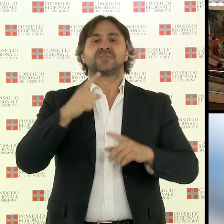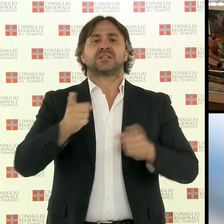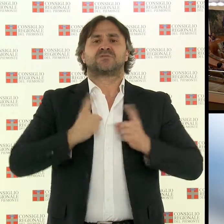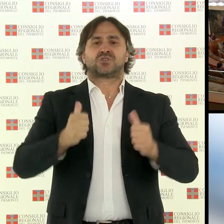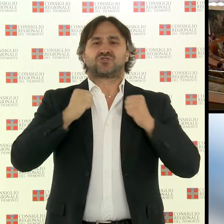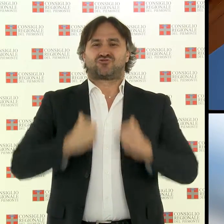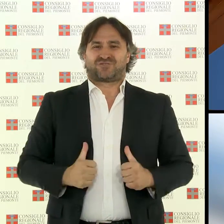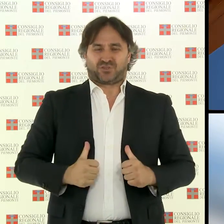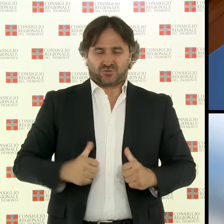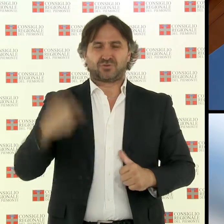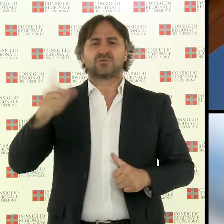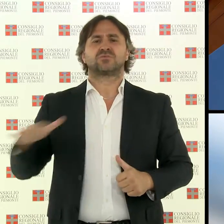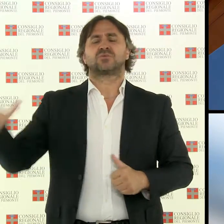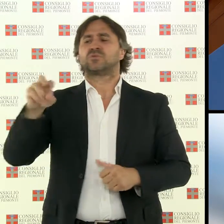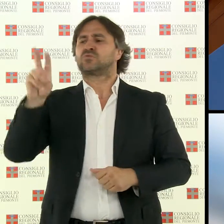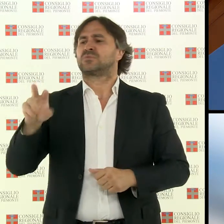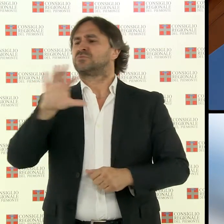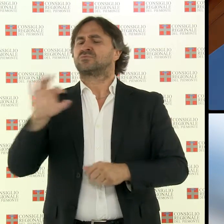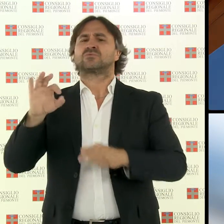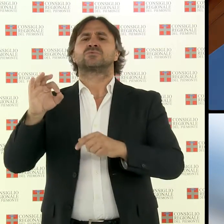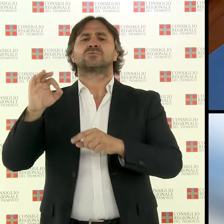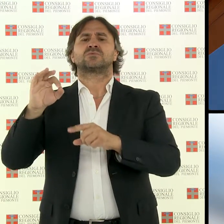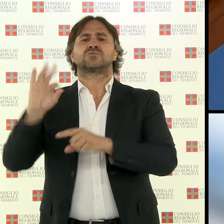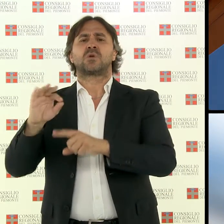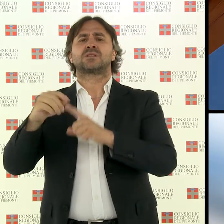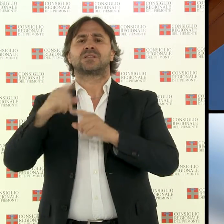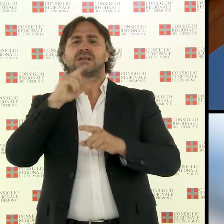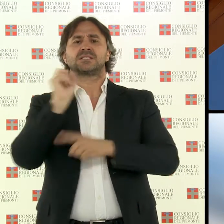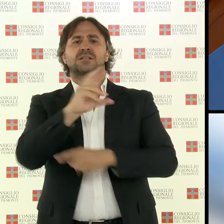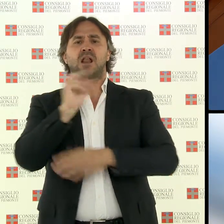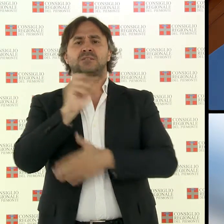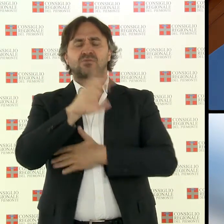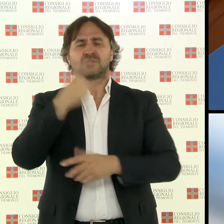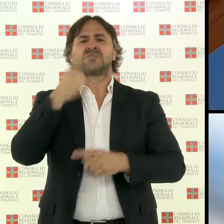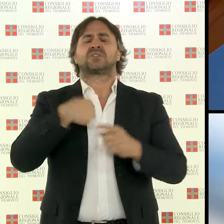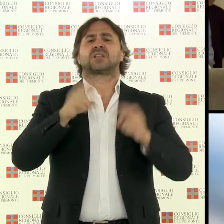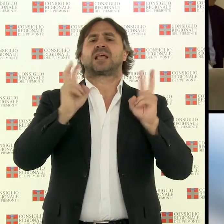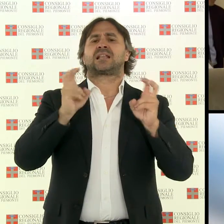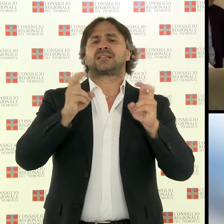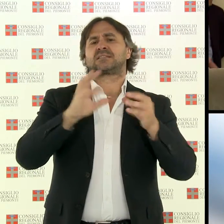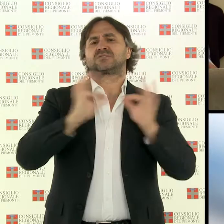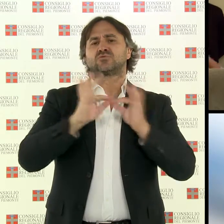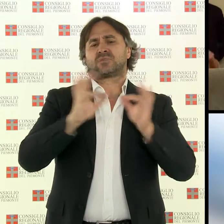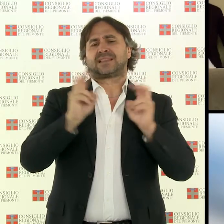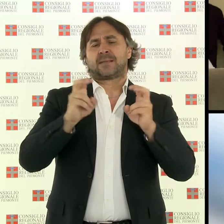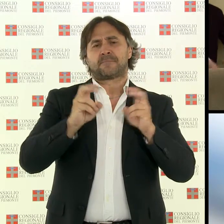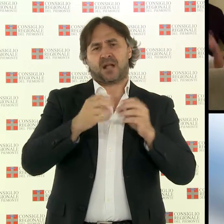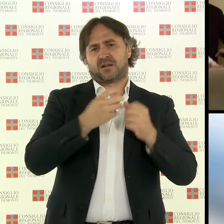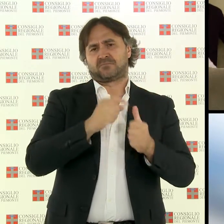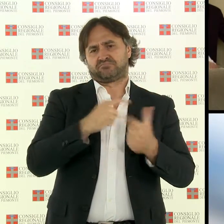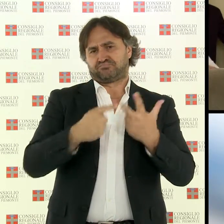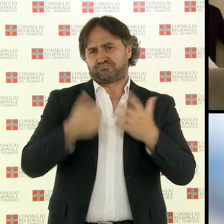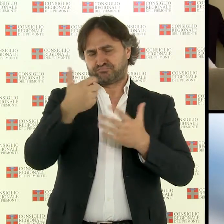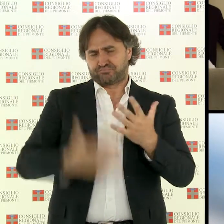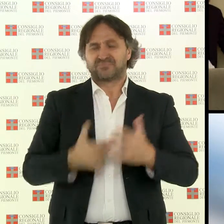regionale 2.850 segnalazioni di cittadini riguardanti diverse tematiche. È quanto emerso dalla relazione